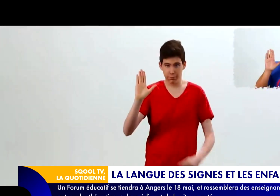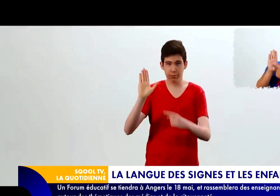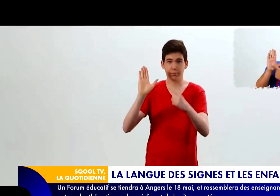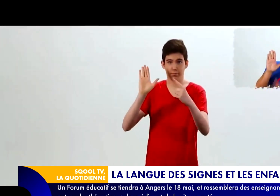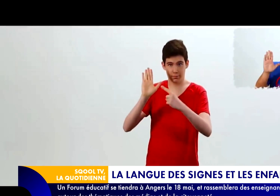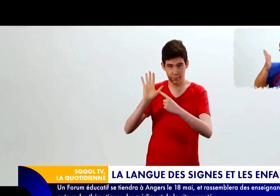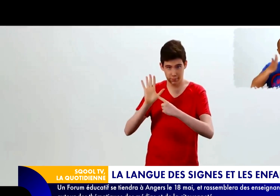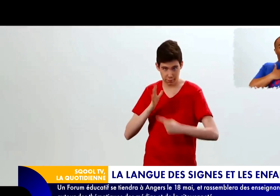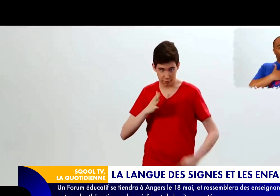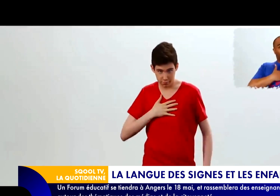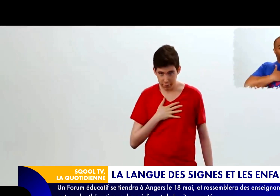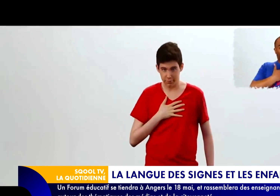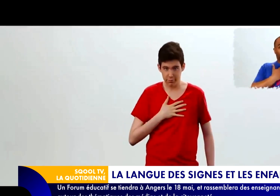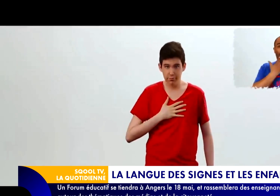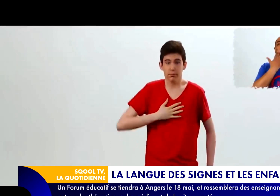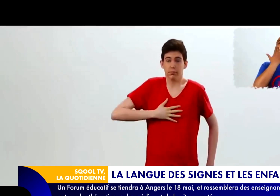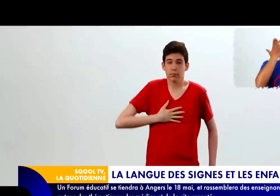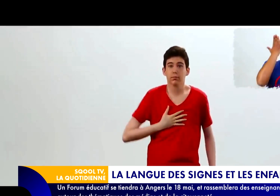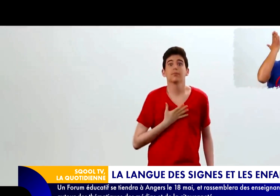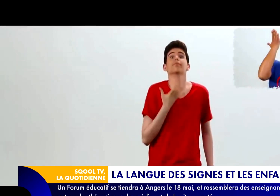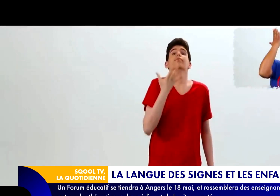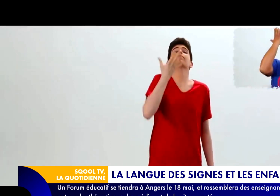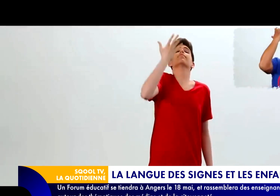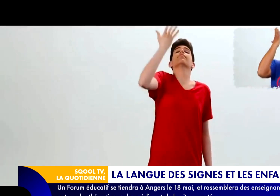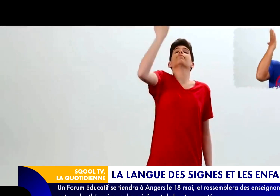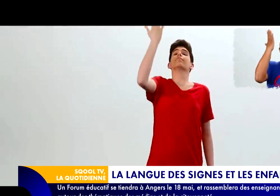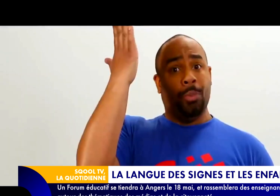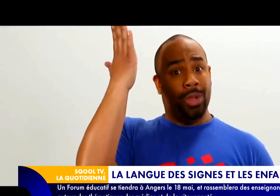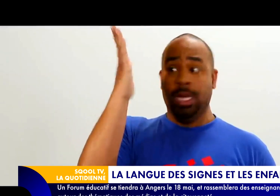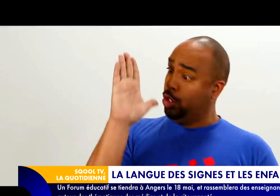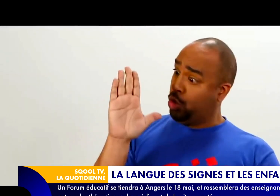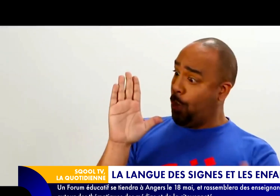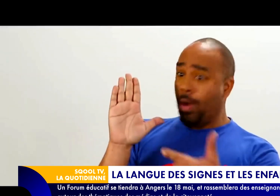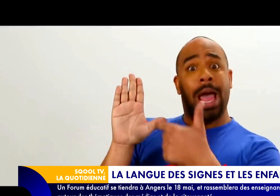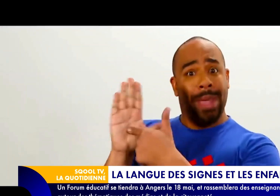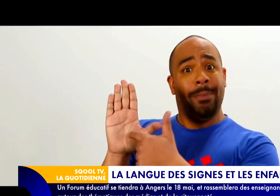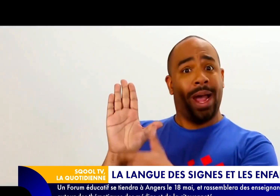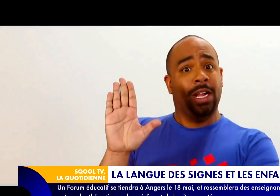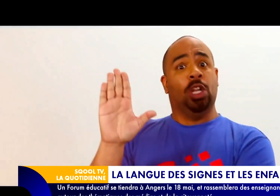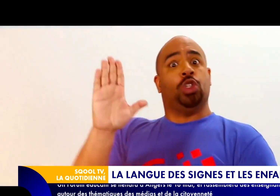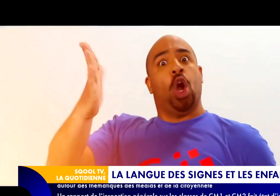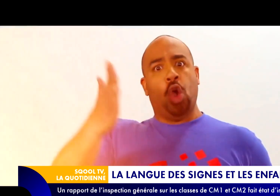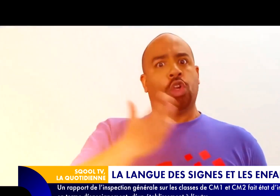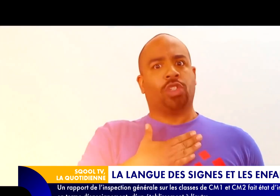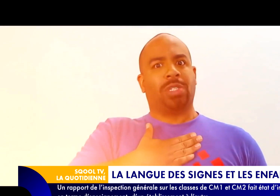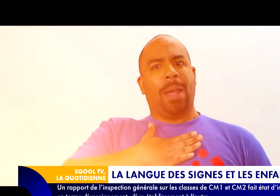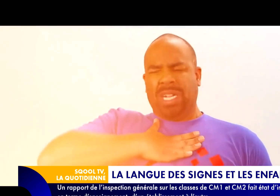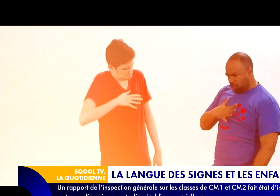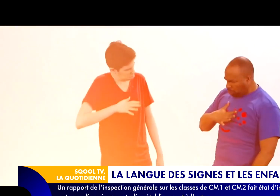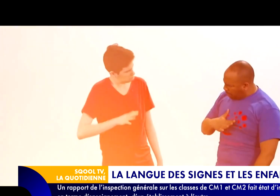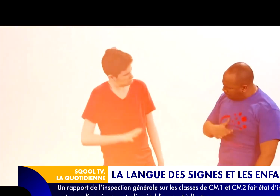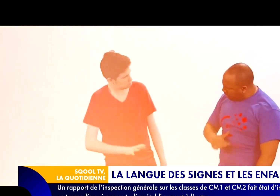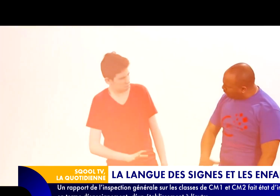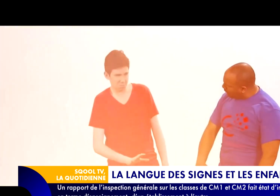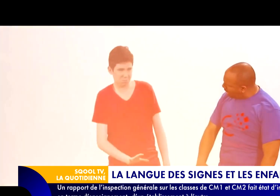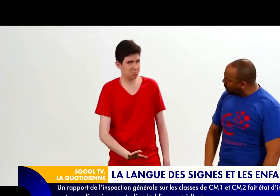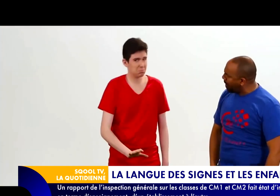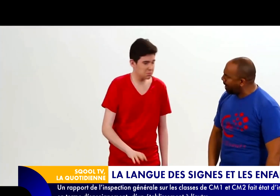main, tu la colles sur ta poitrine et tu pousses vers le haut. Puis, tu reprends la même main, tu la recolles sur ta poitrine et tu pousses vers le